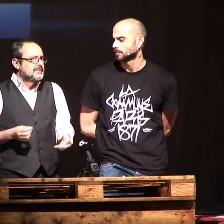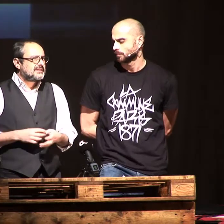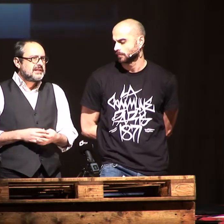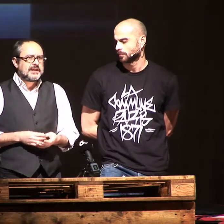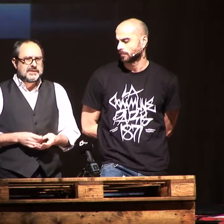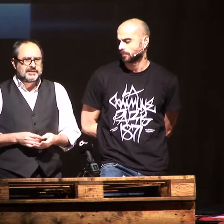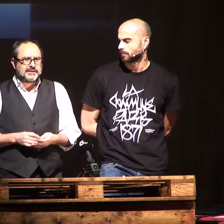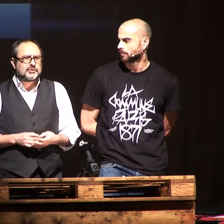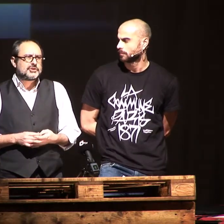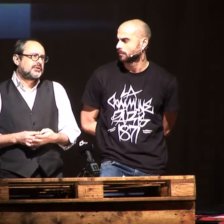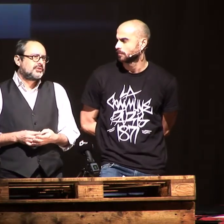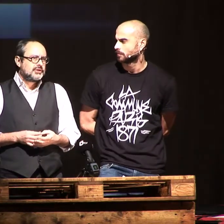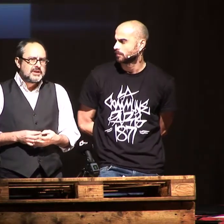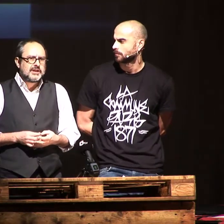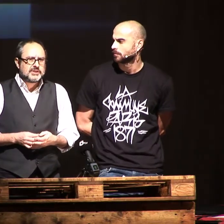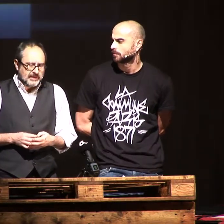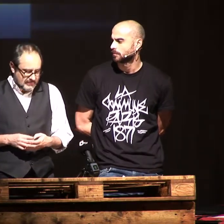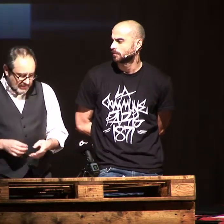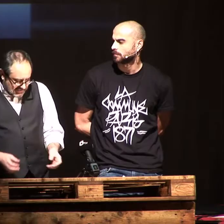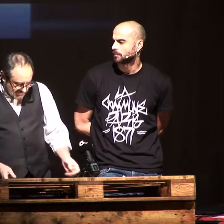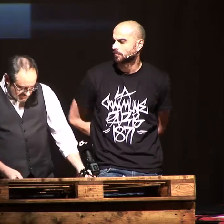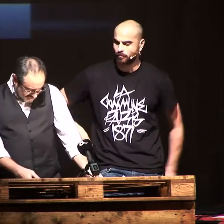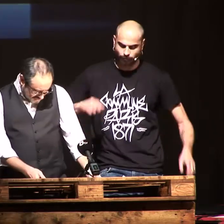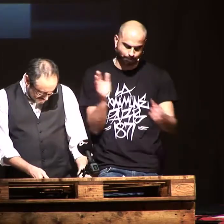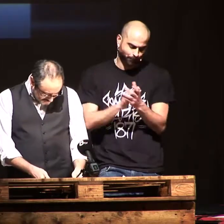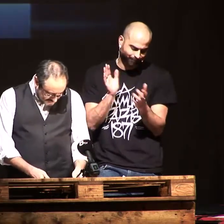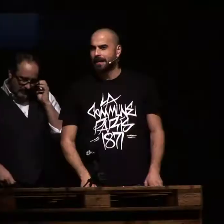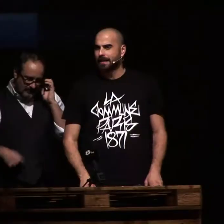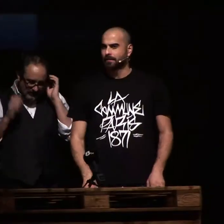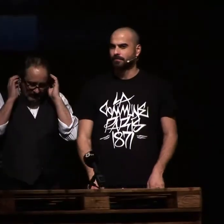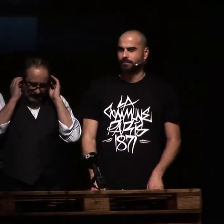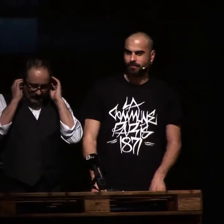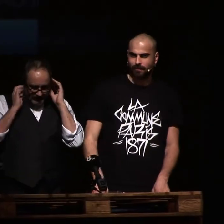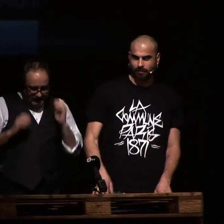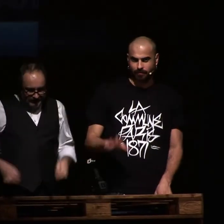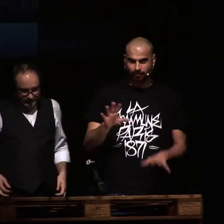la seva llibertat, per la llibertat de tots i, sobretot, que lluiti per la vida. Gràcies.